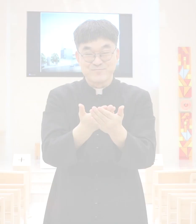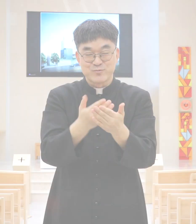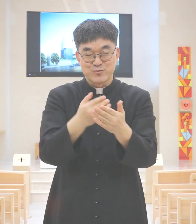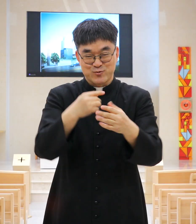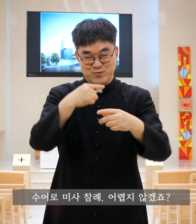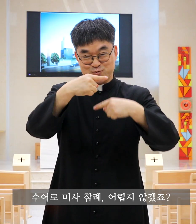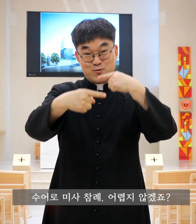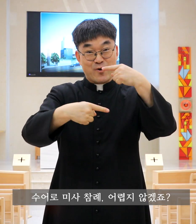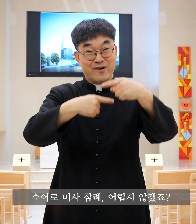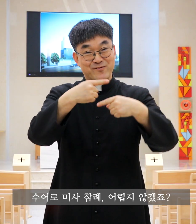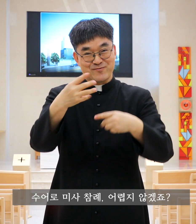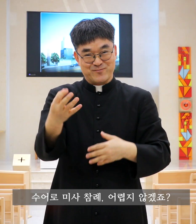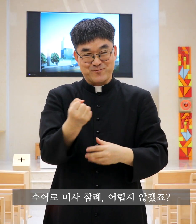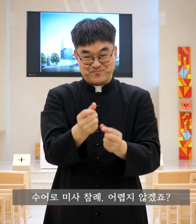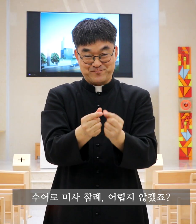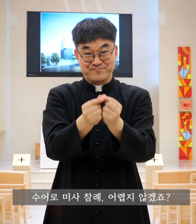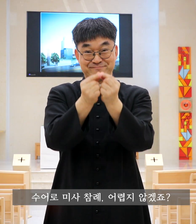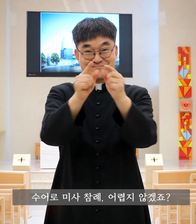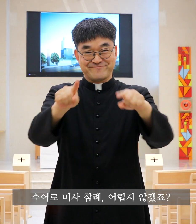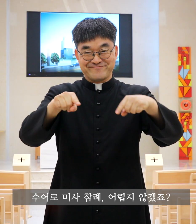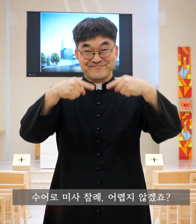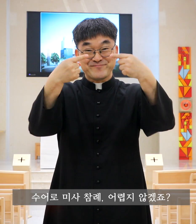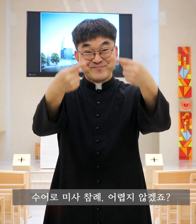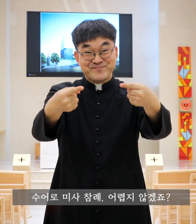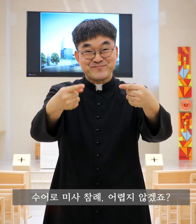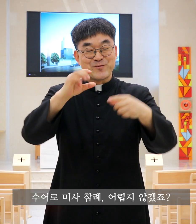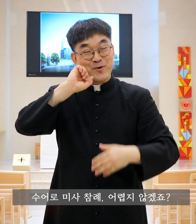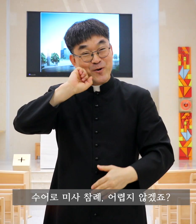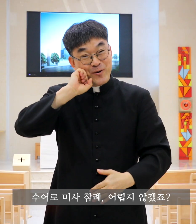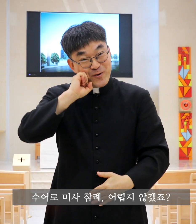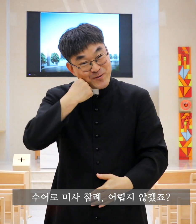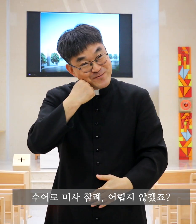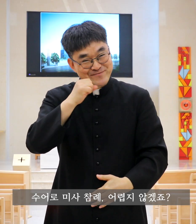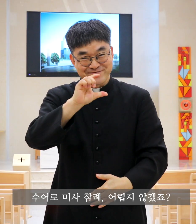수월호 미사참래 어렵지 않겠죠?